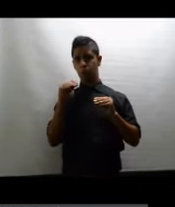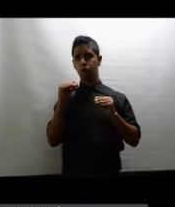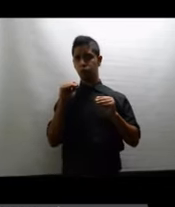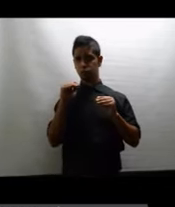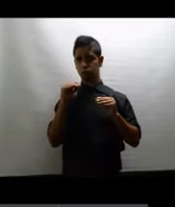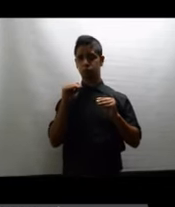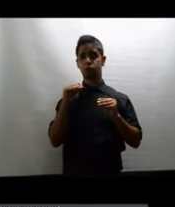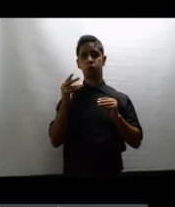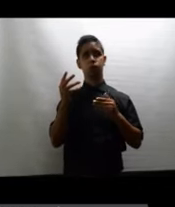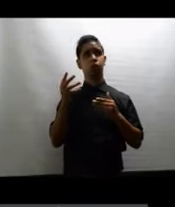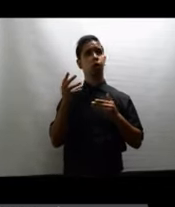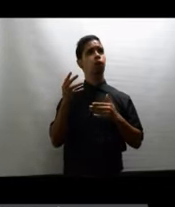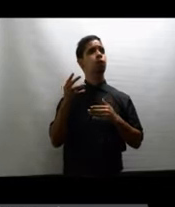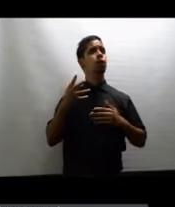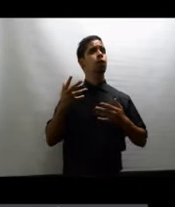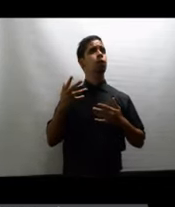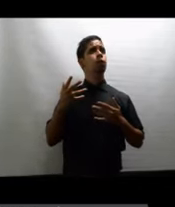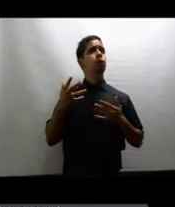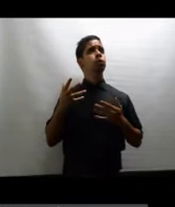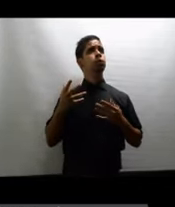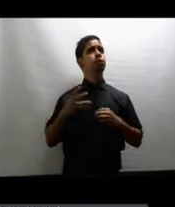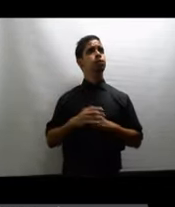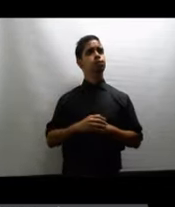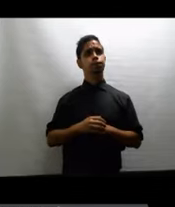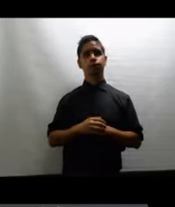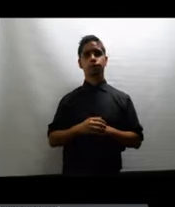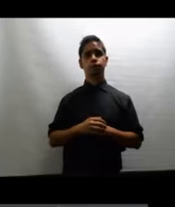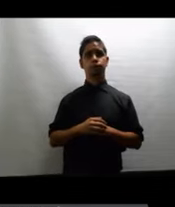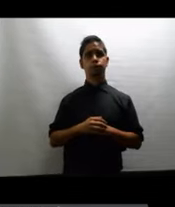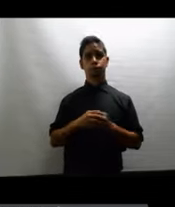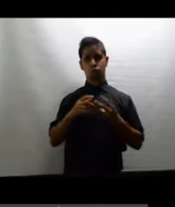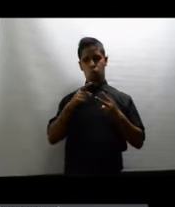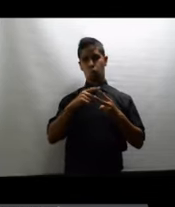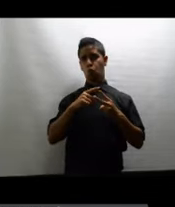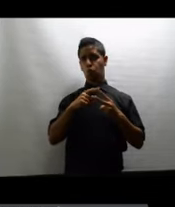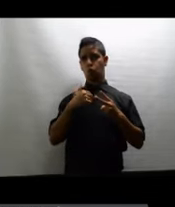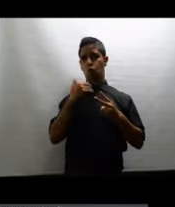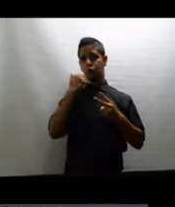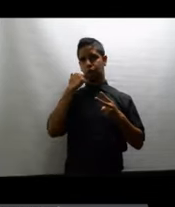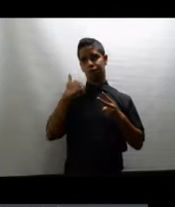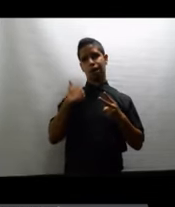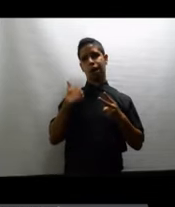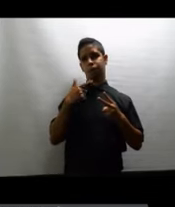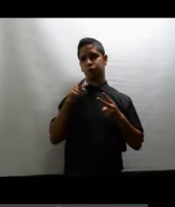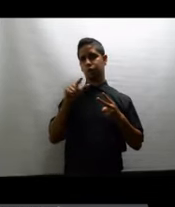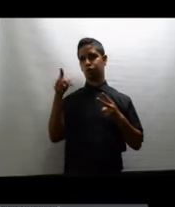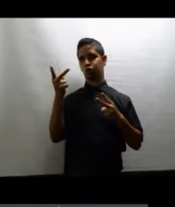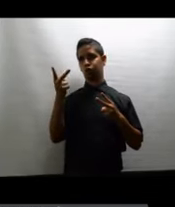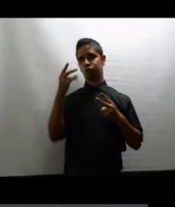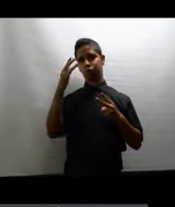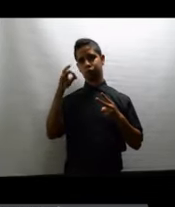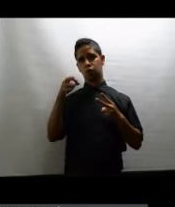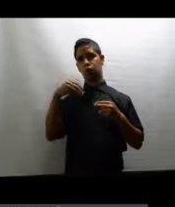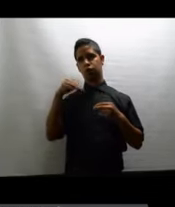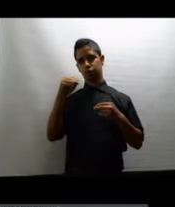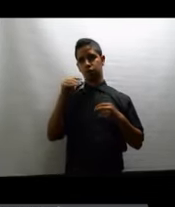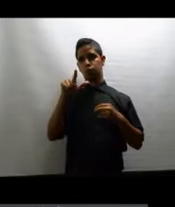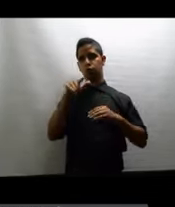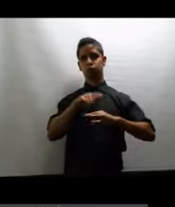antes de uno de ellos tuvo cáncer y entonces pues decidieron vender, se fueron para